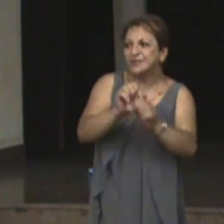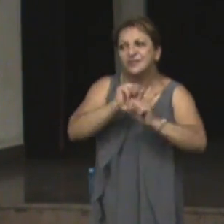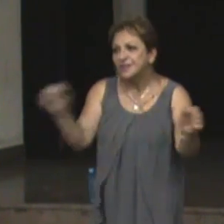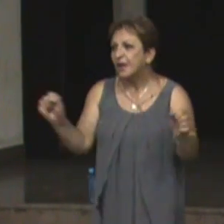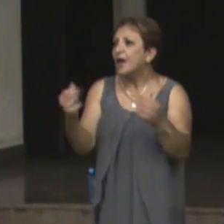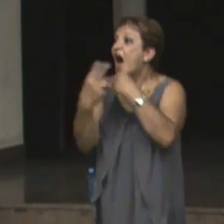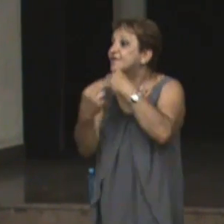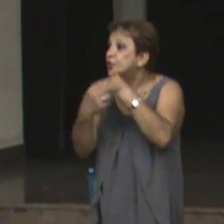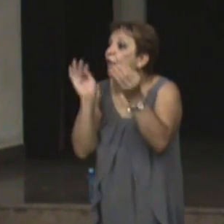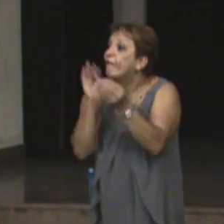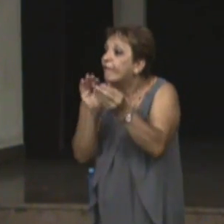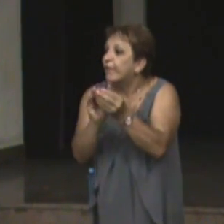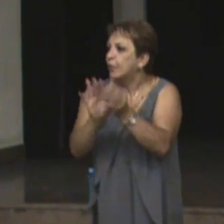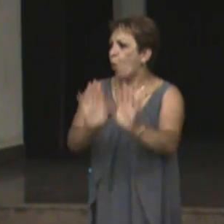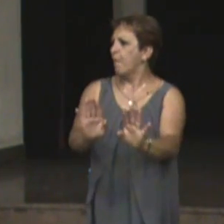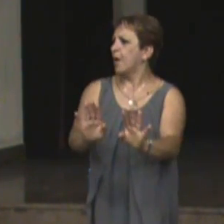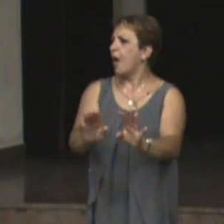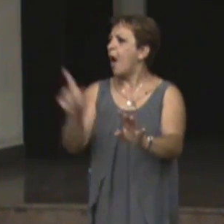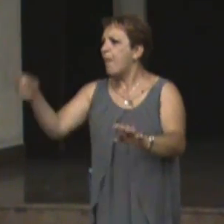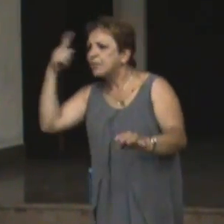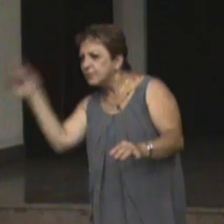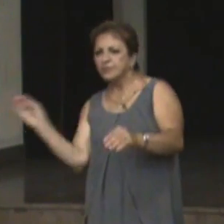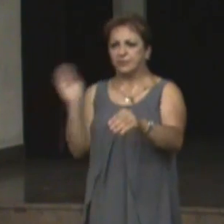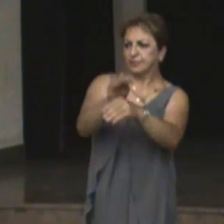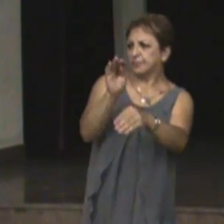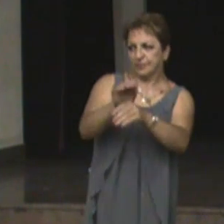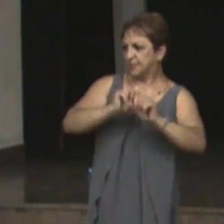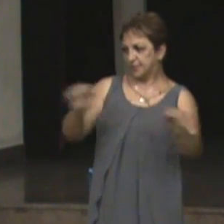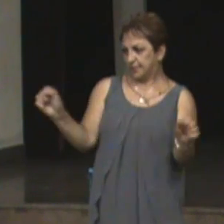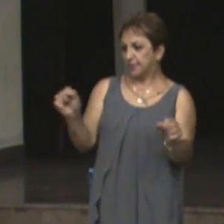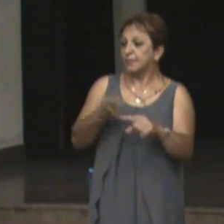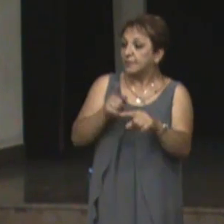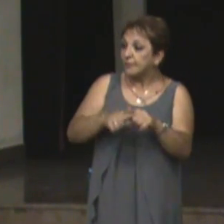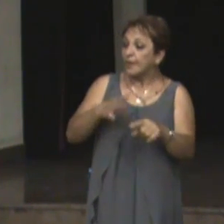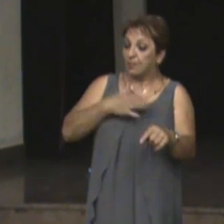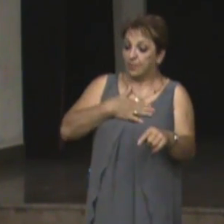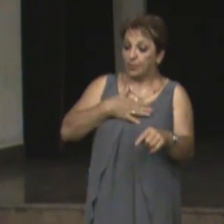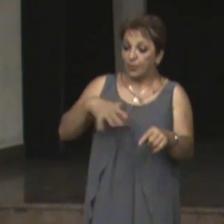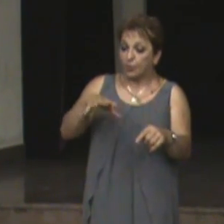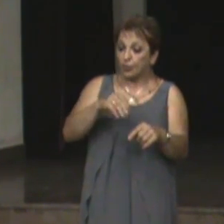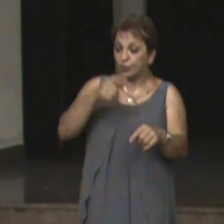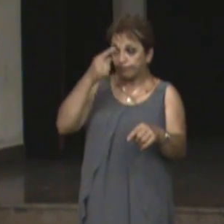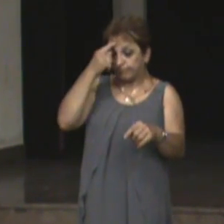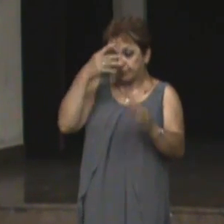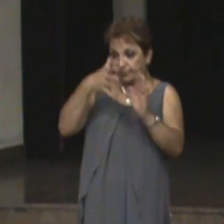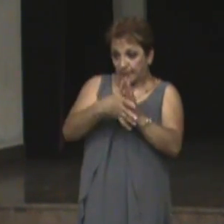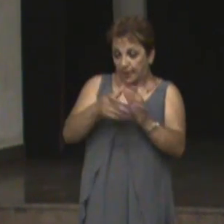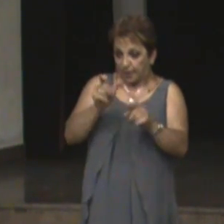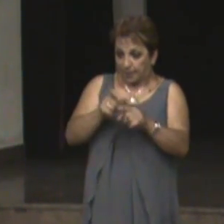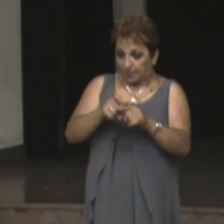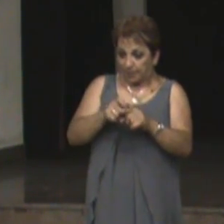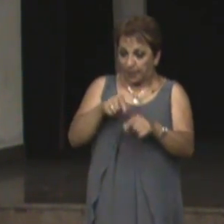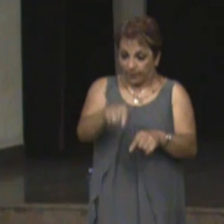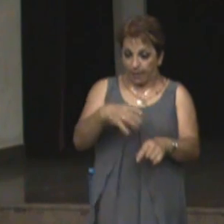մենք չունենանք բնօրինակ, չունենանք մեր ընկալյալ, մեր պաշտոնական տարբերակը, մենք վաղը մյուսօր